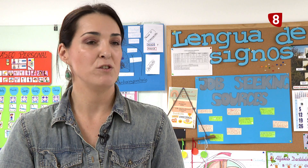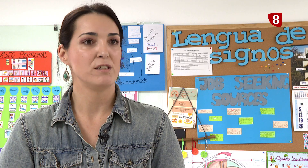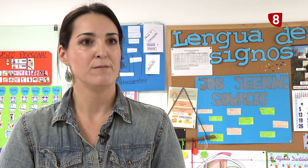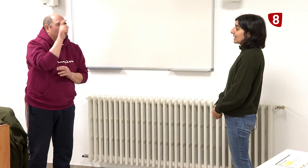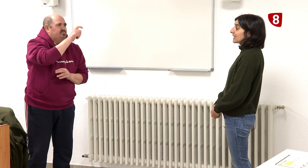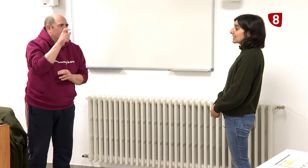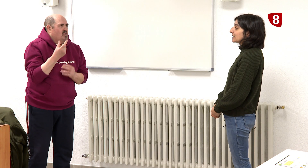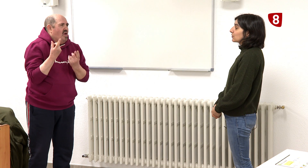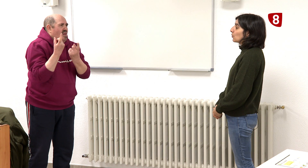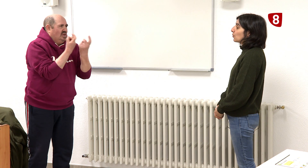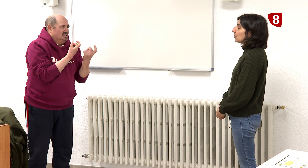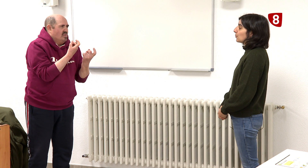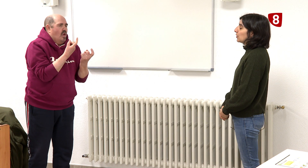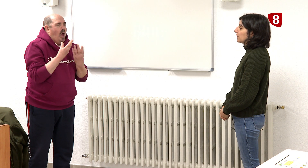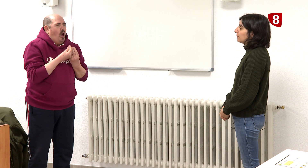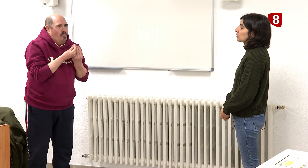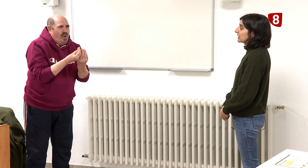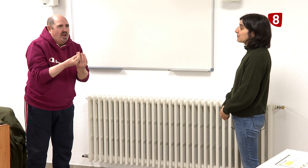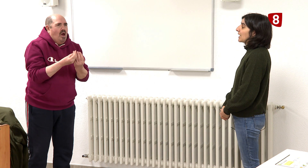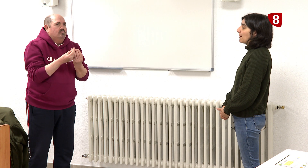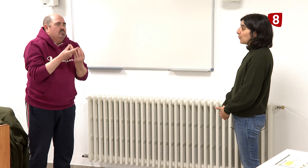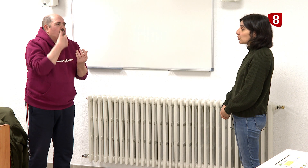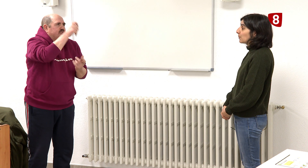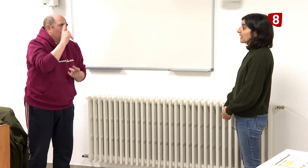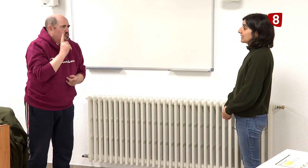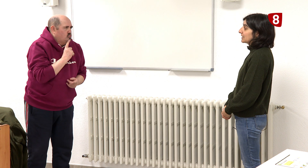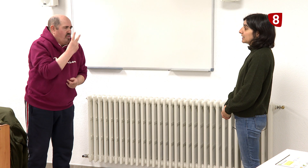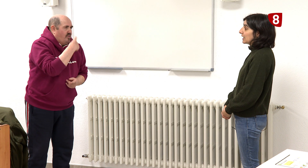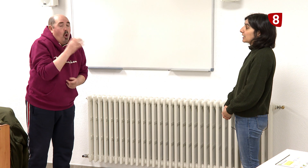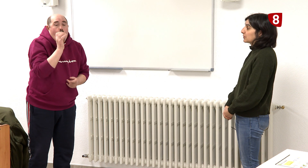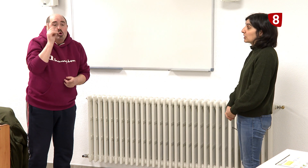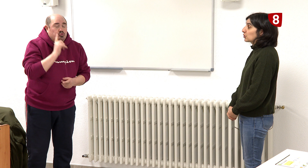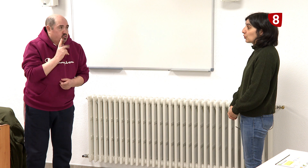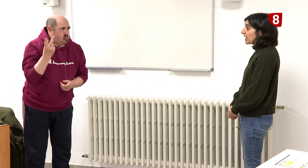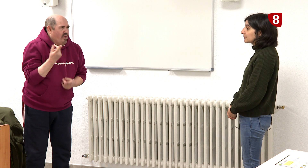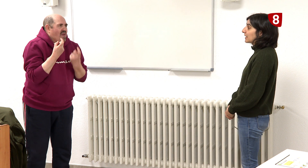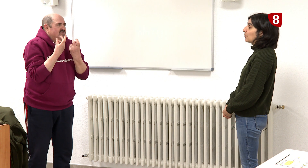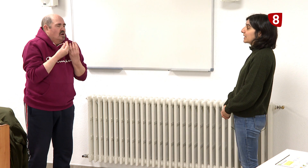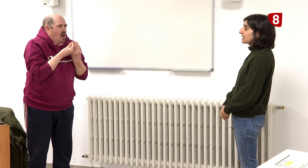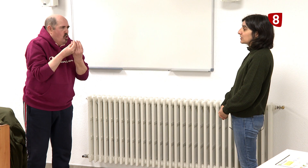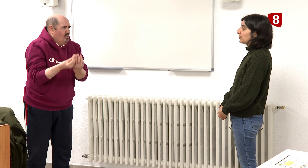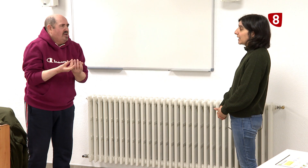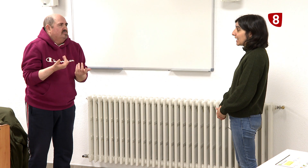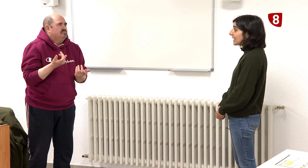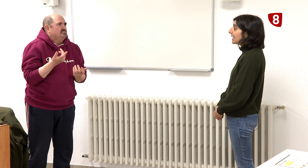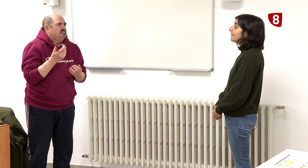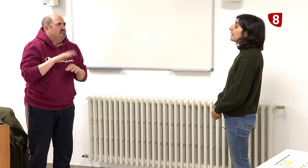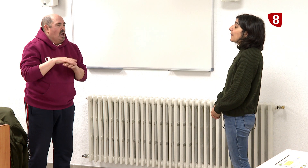personas. Las clases son muy importantes para el apoyo, para la necesidad de las personas sordociegas, para acompañarles en su vida diaria,